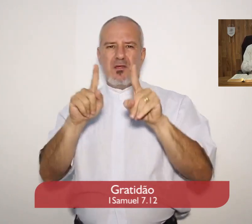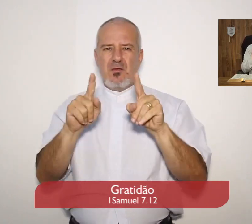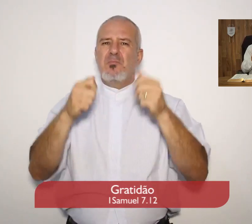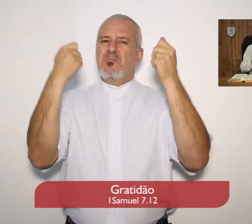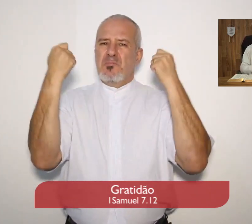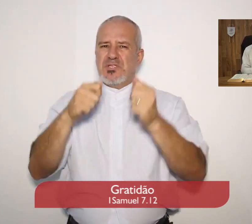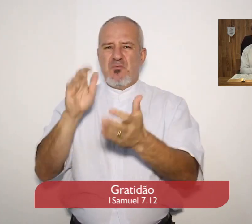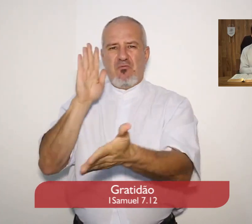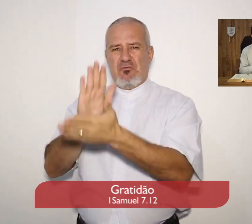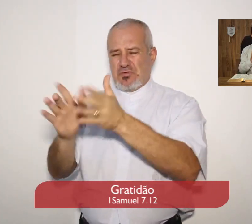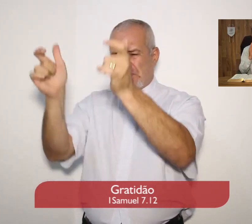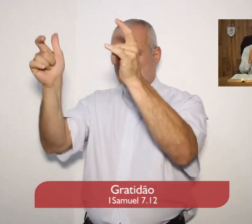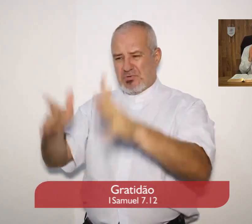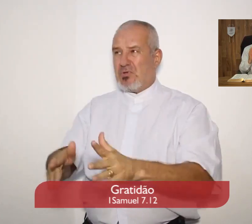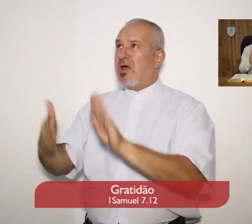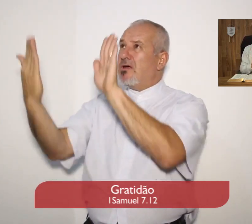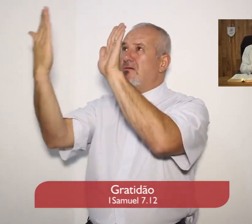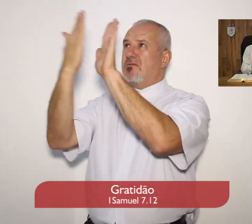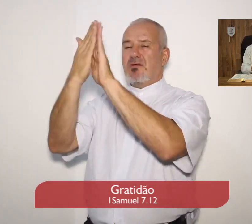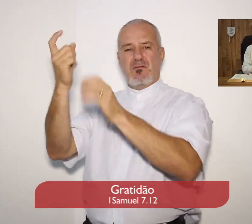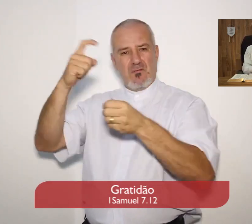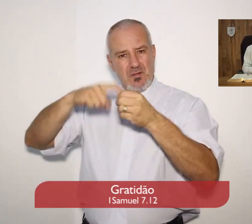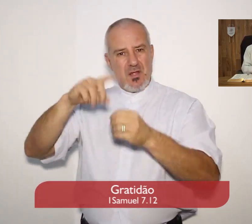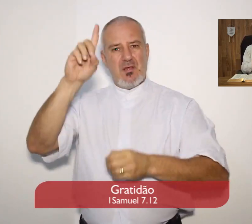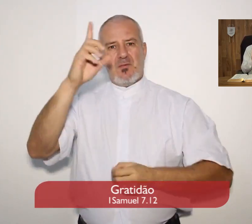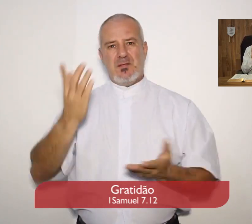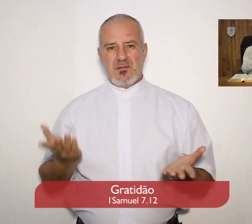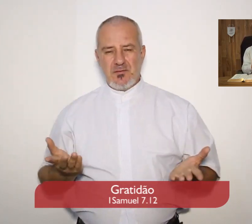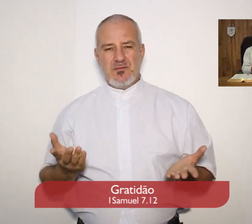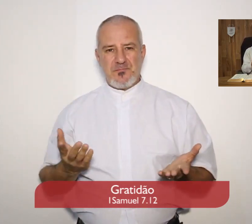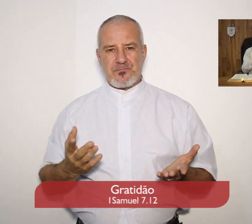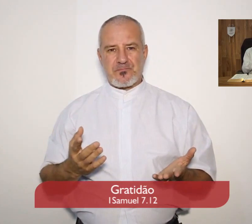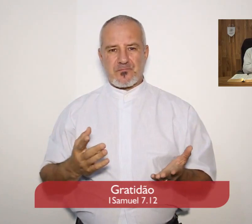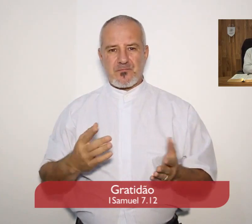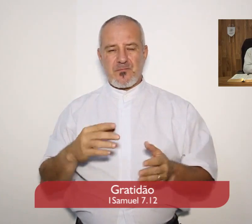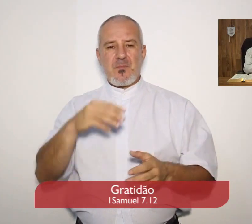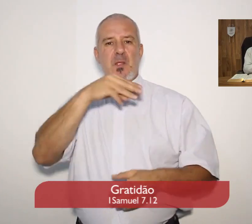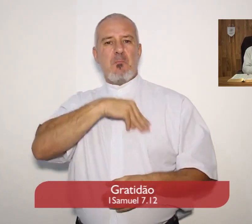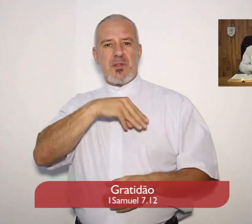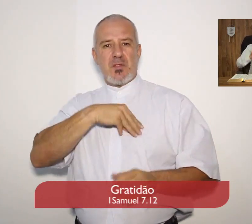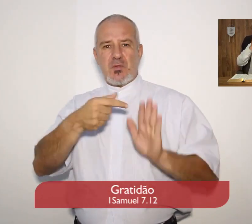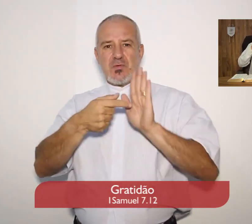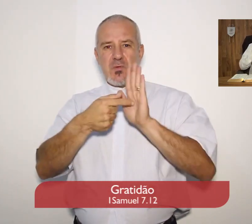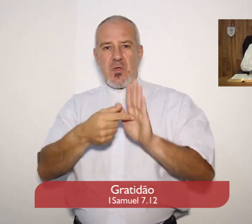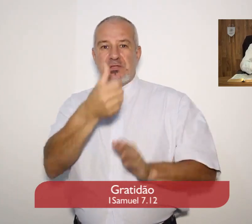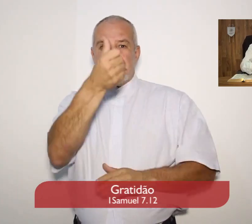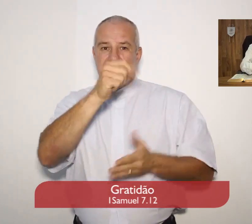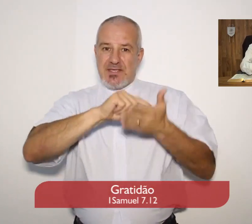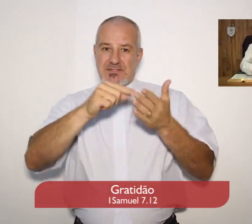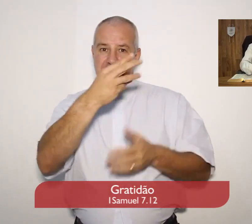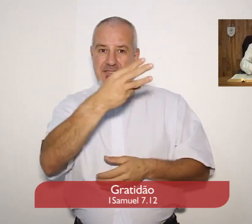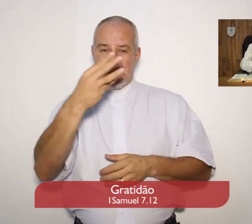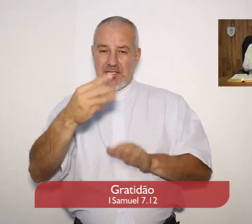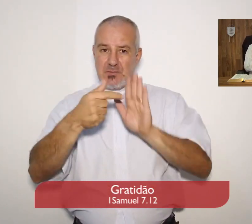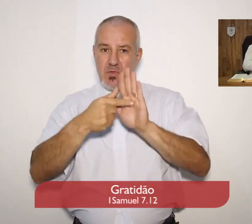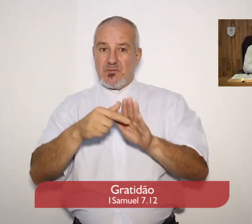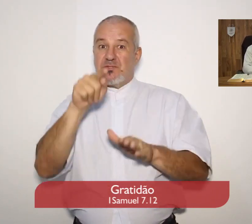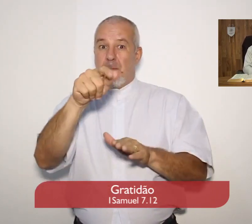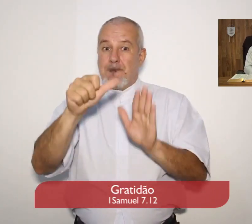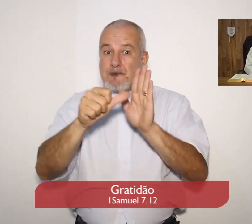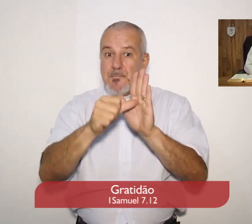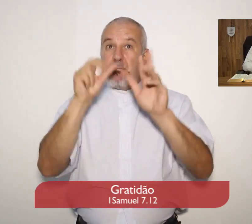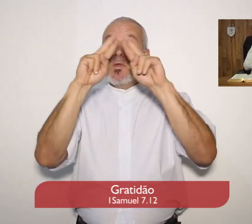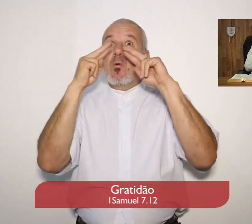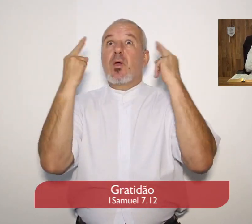no capítulo de número 6, o versículo 33 nos diz: buscai em primeiro lugar o reino de Deus e a